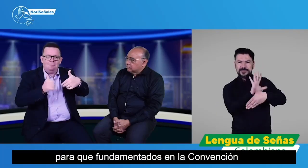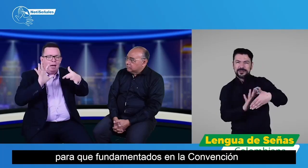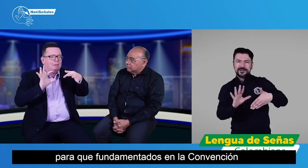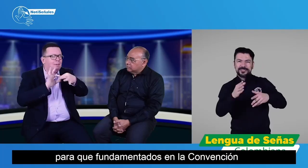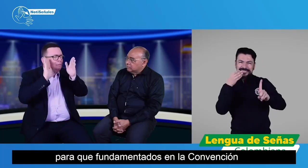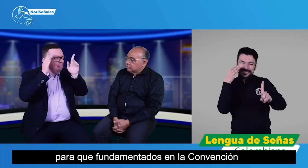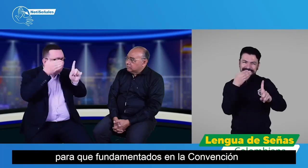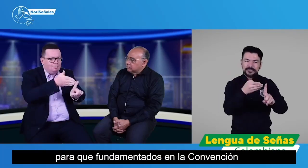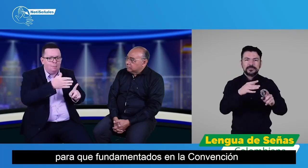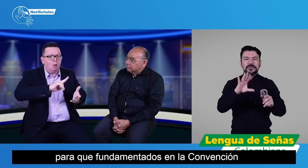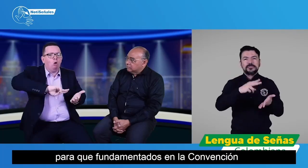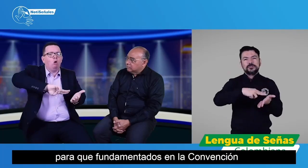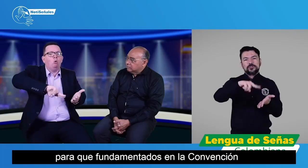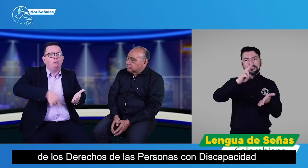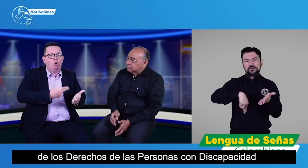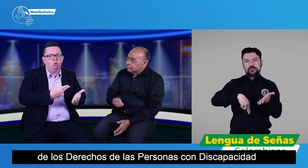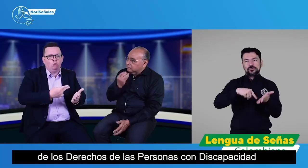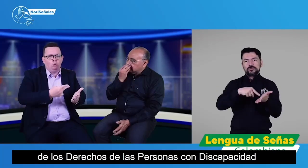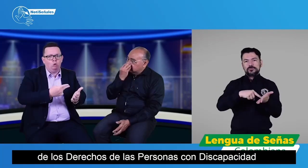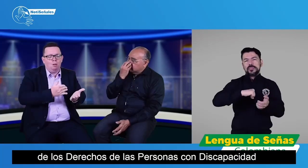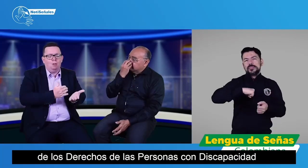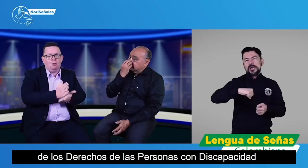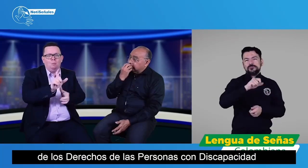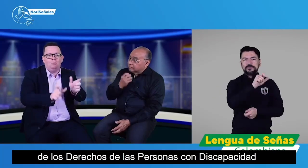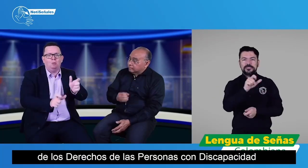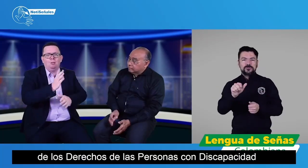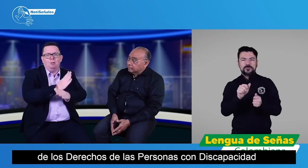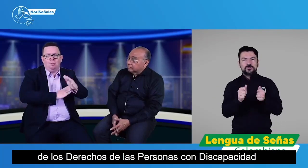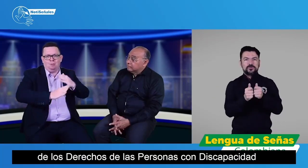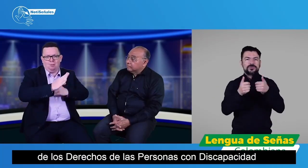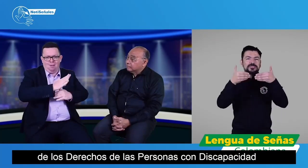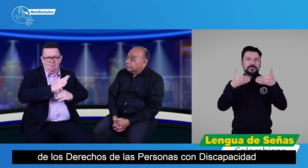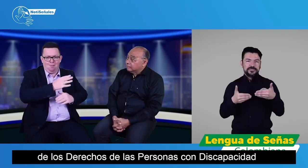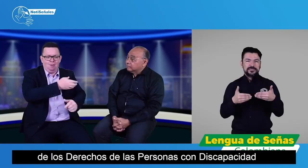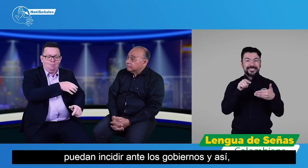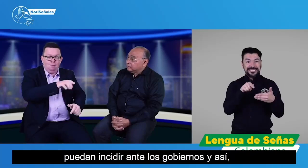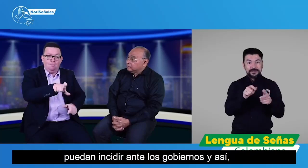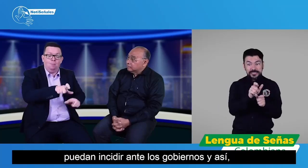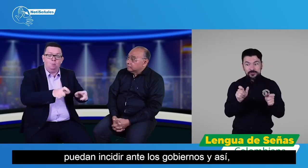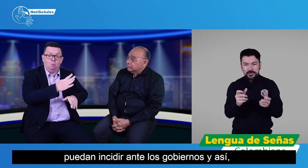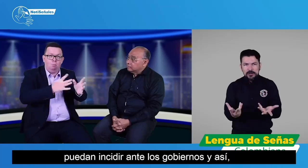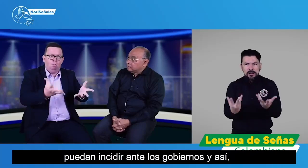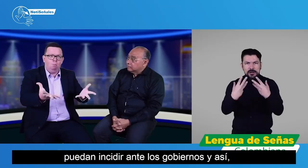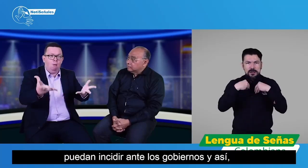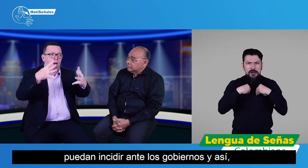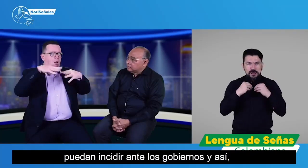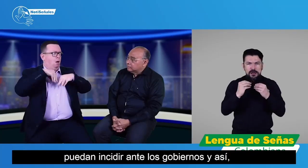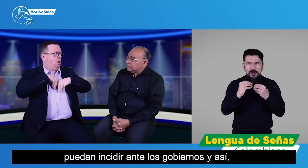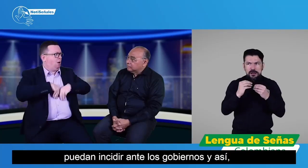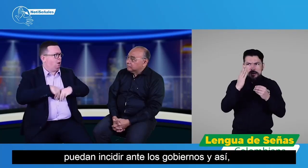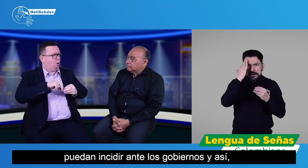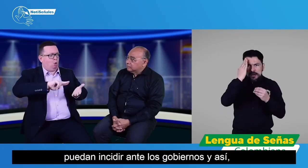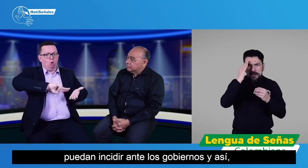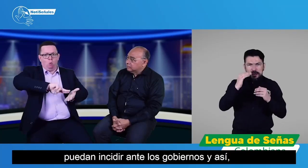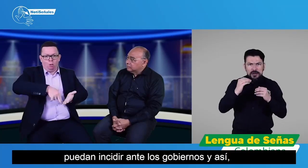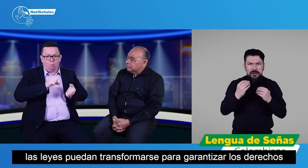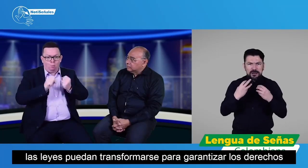fundamentados en la Convención de los Derechos de las Personas con Discapacidad puedan incidir ante los gobiernos y así las